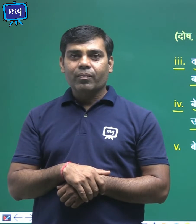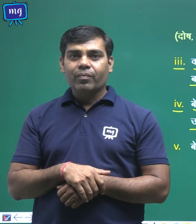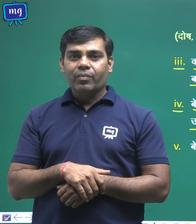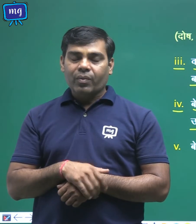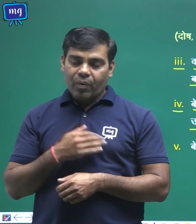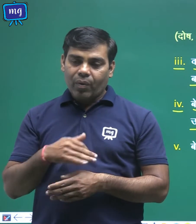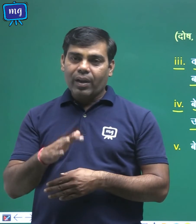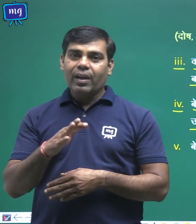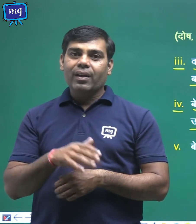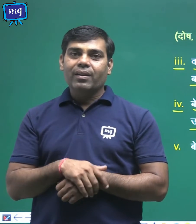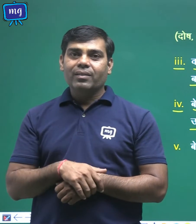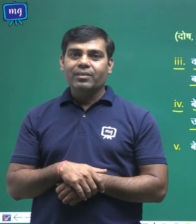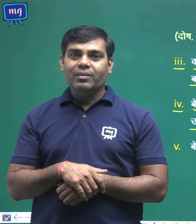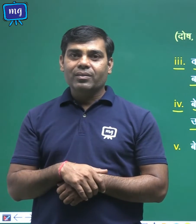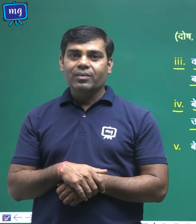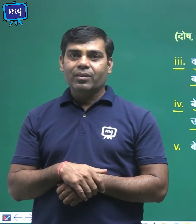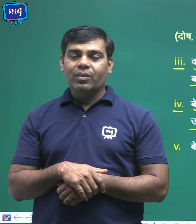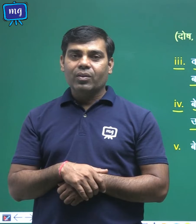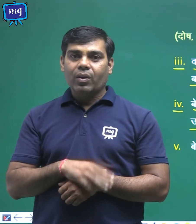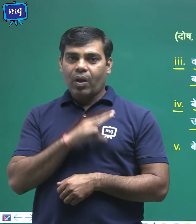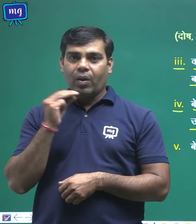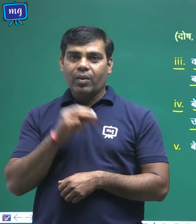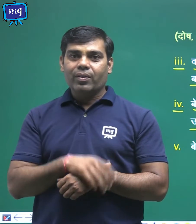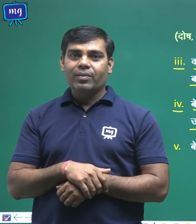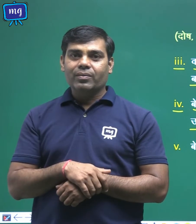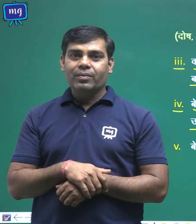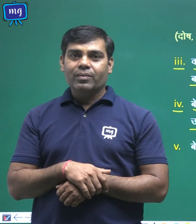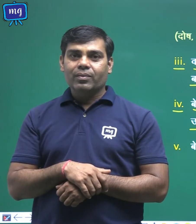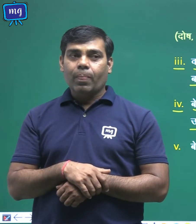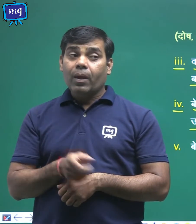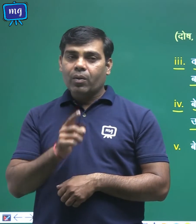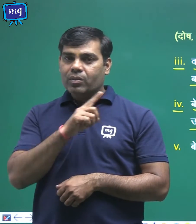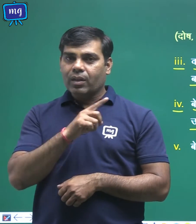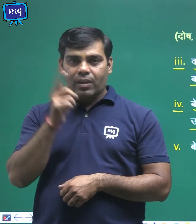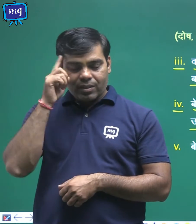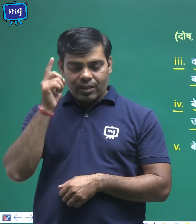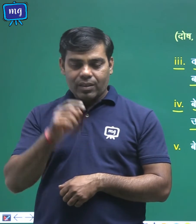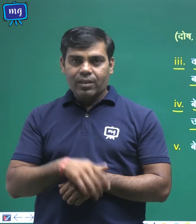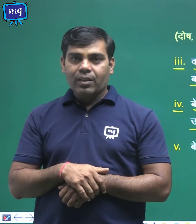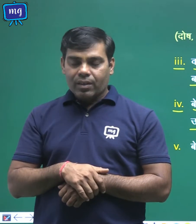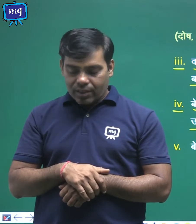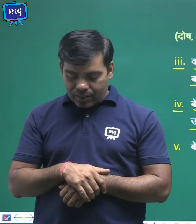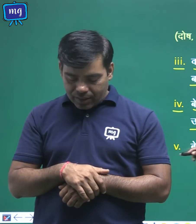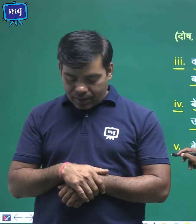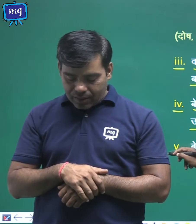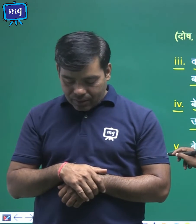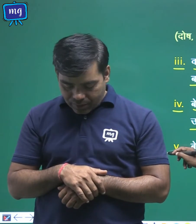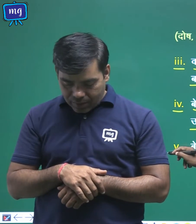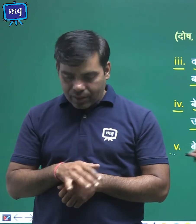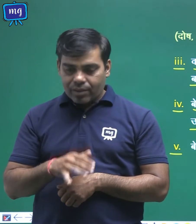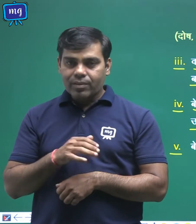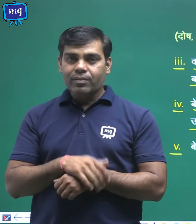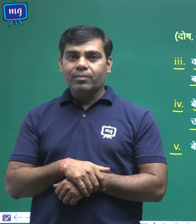हो गया और उसका सिर नीचे झुक गया।